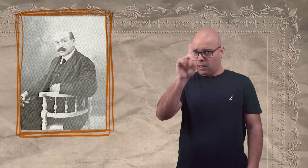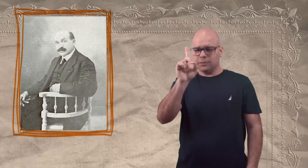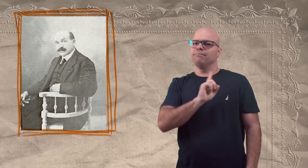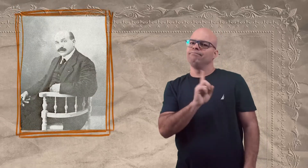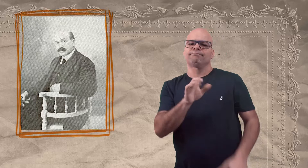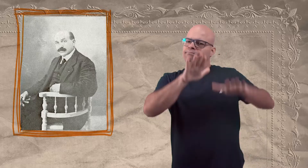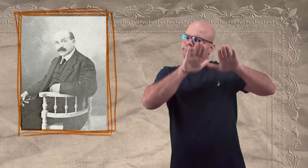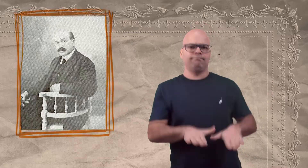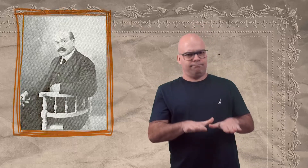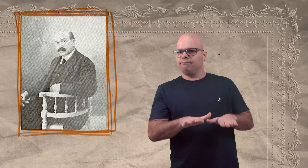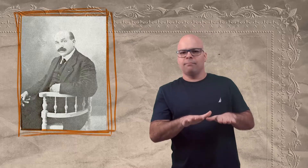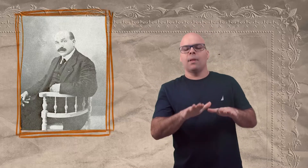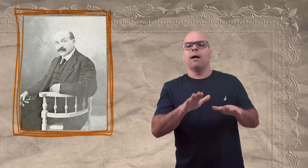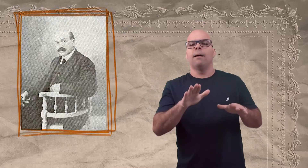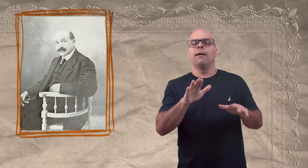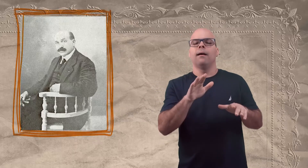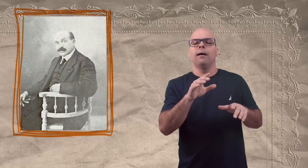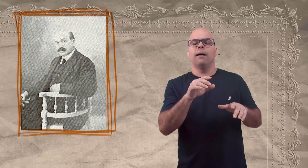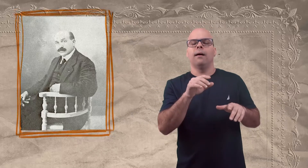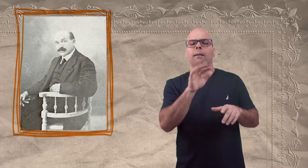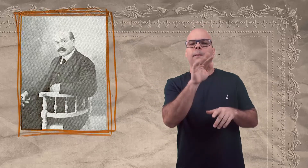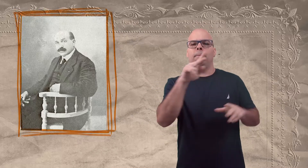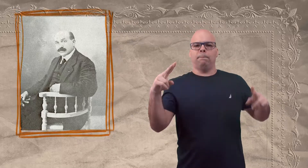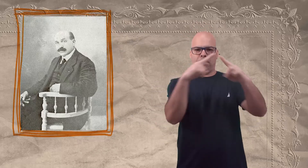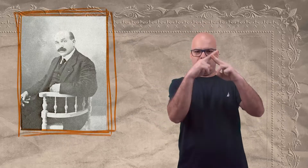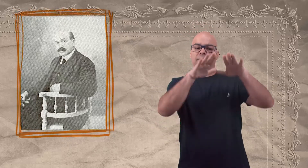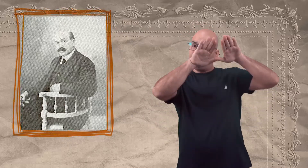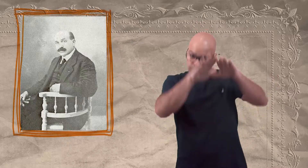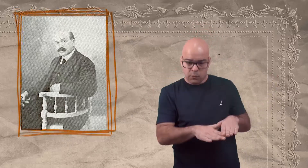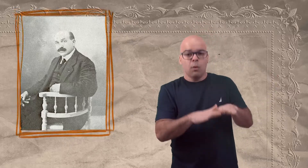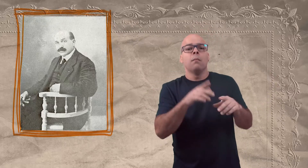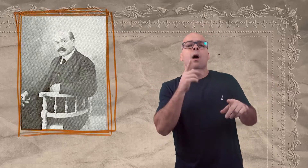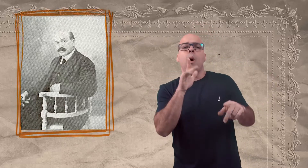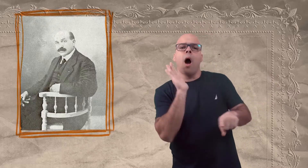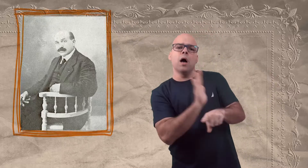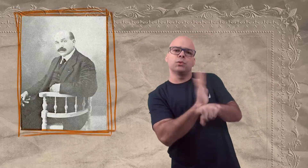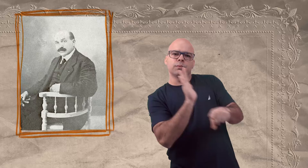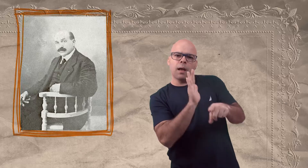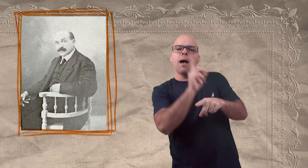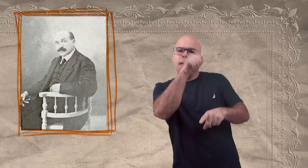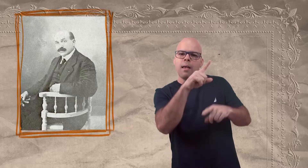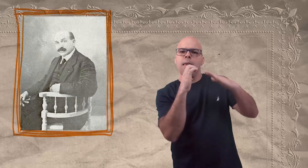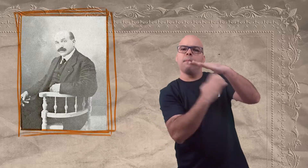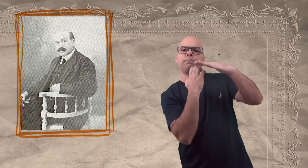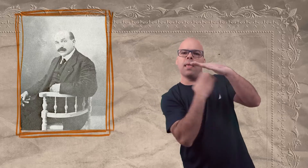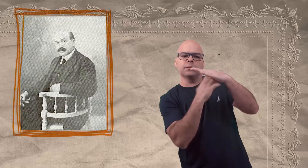Gaillard, resolveu ficar em Paris mesmo. Ele fez isso para ajudar na empresa de